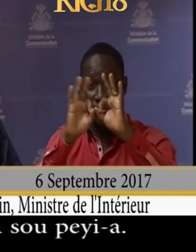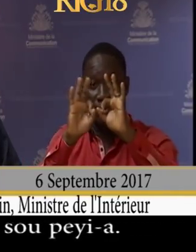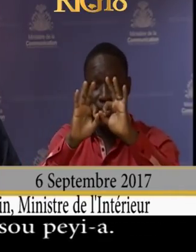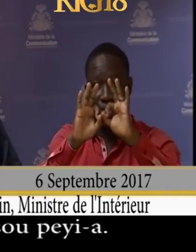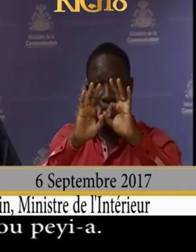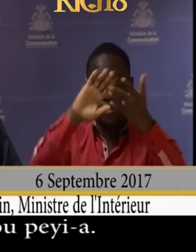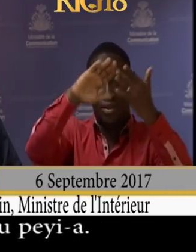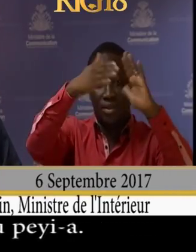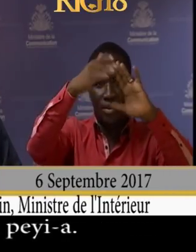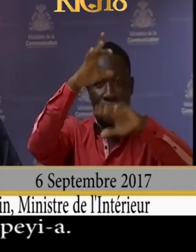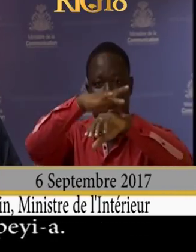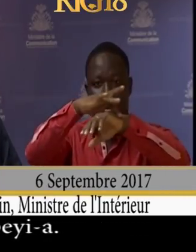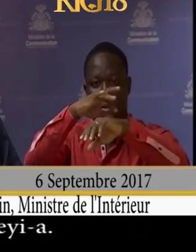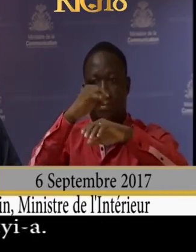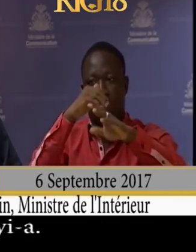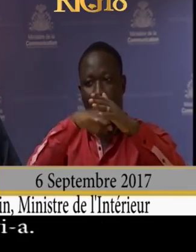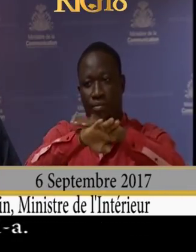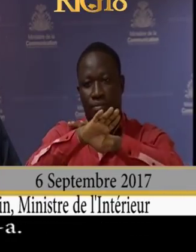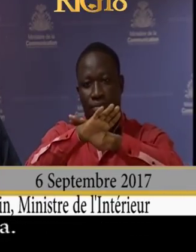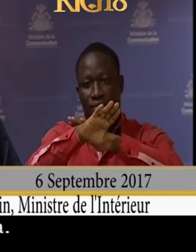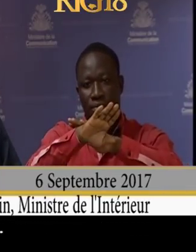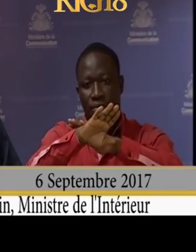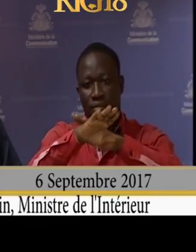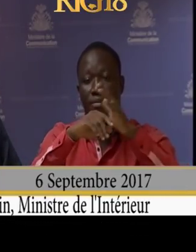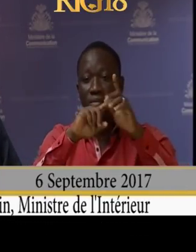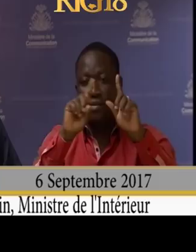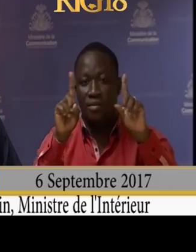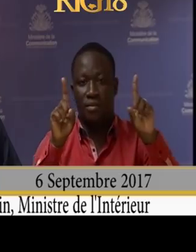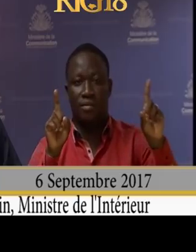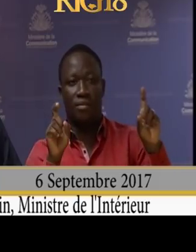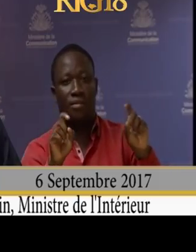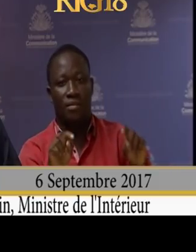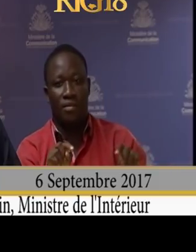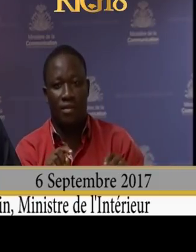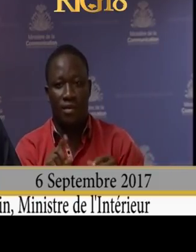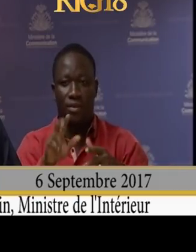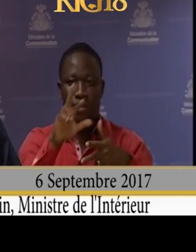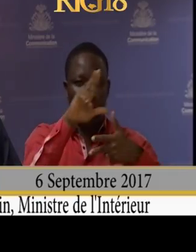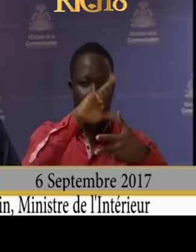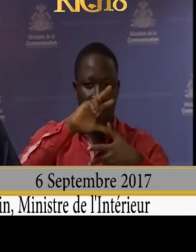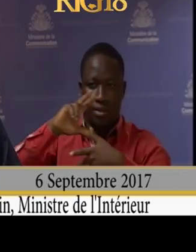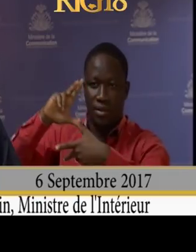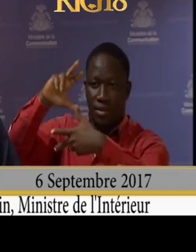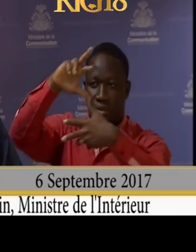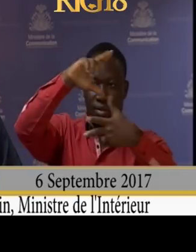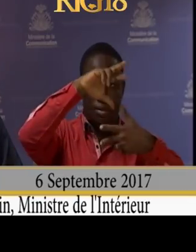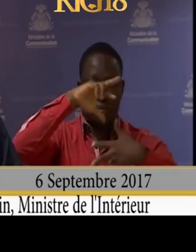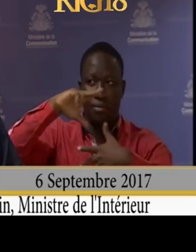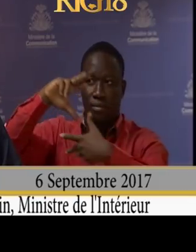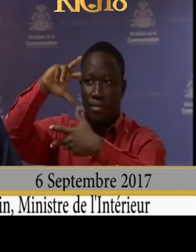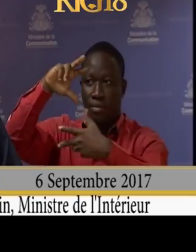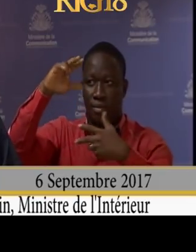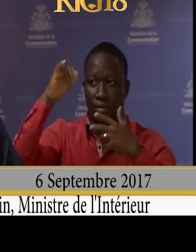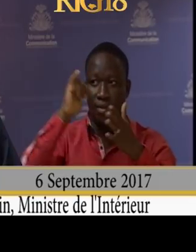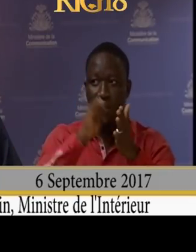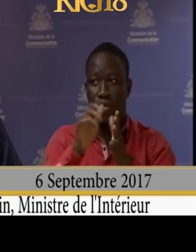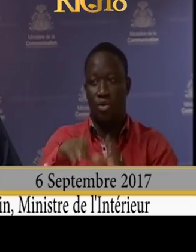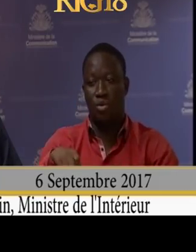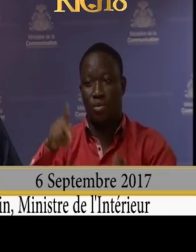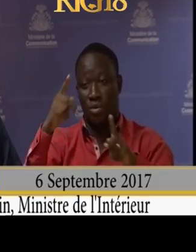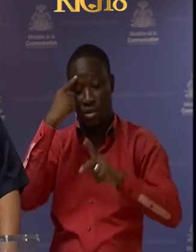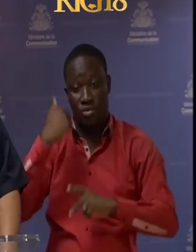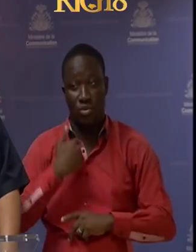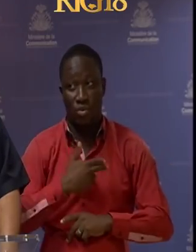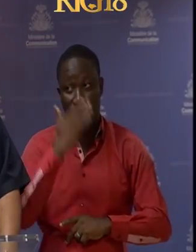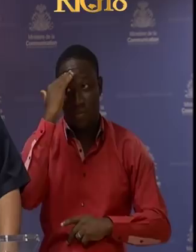collectivité territoriale yo dans affaires désastre d'une façon générale son opportunité pour